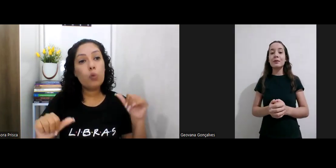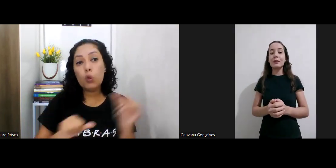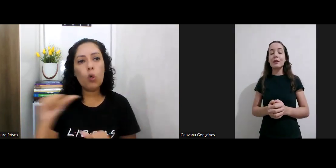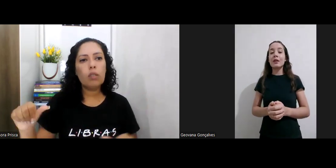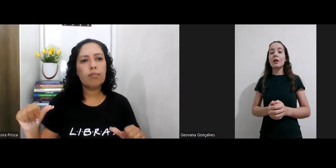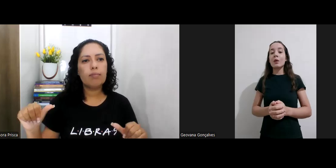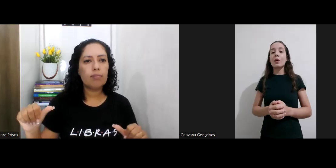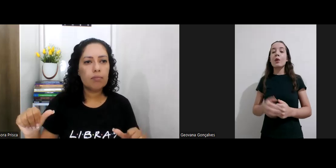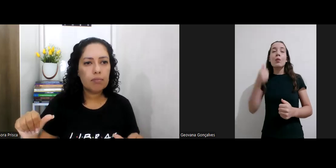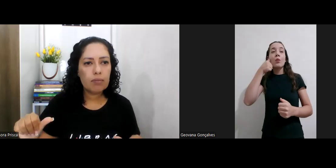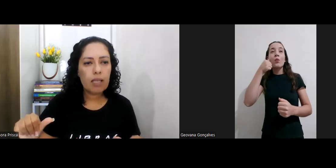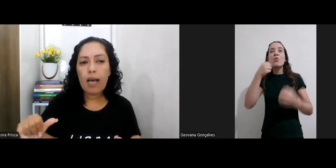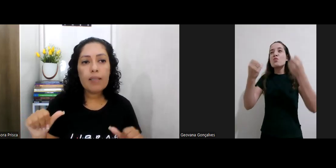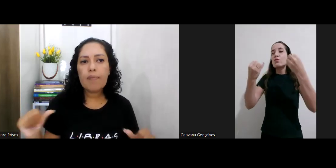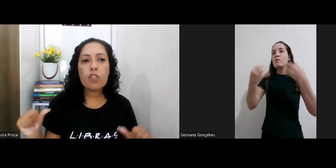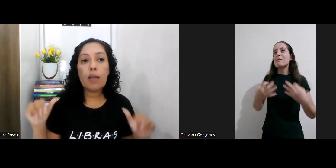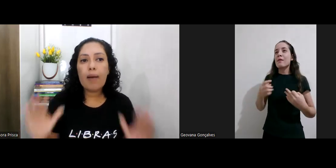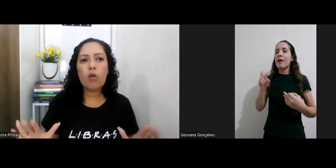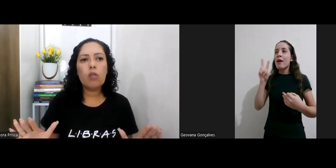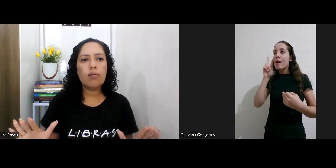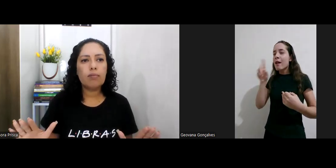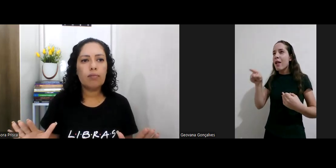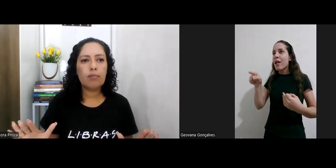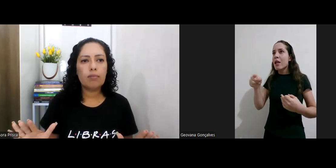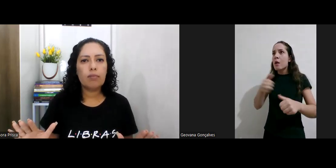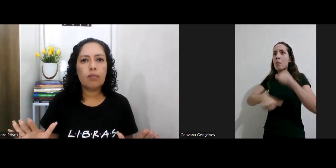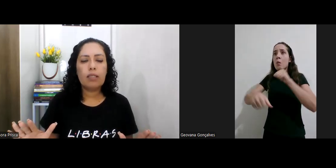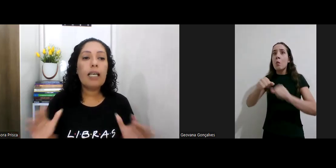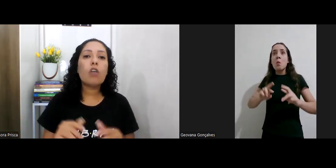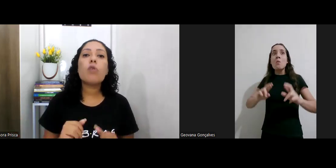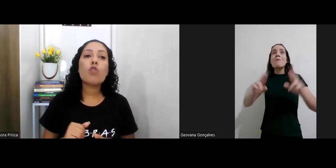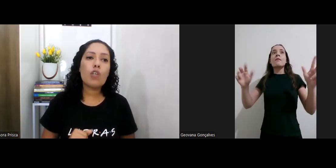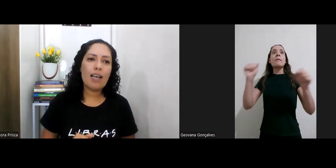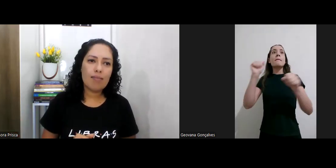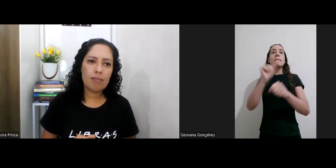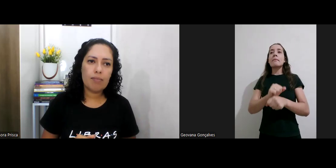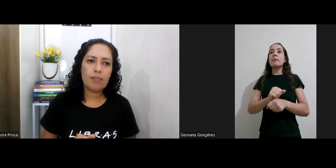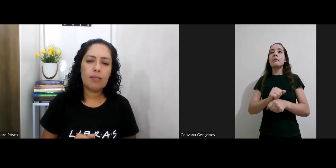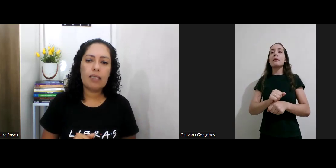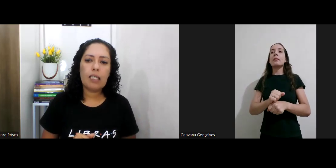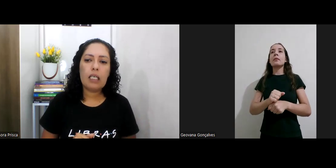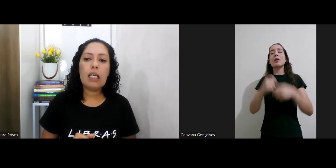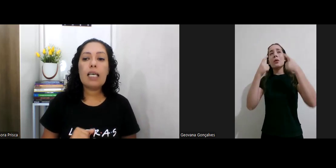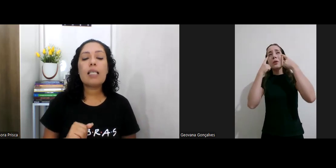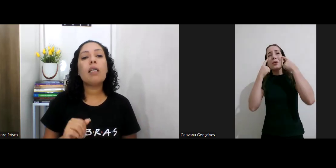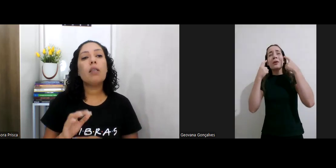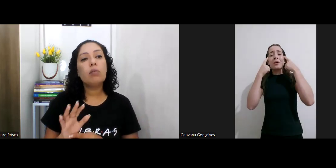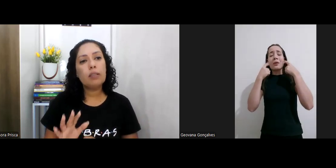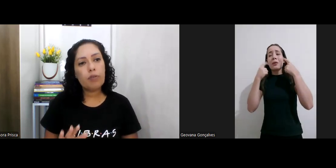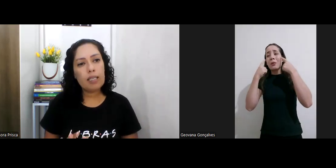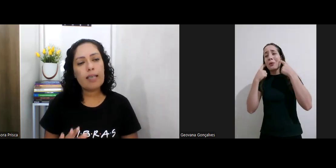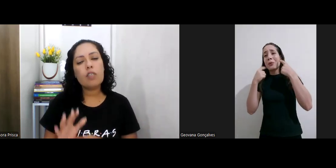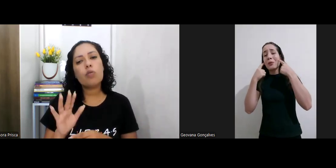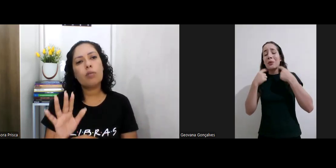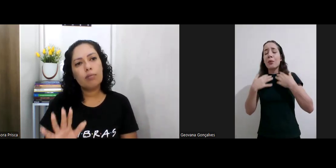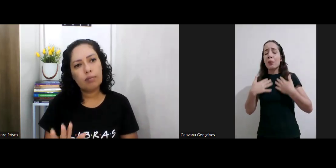contou que isso mudou. Rapidamente ela parou e aí ela começou a chorar. E aí essa minha